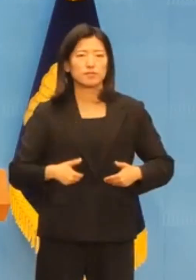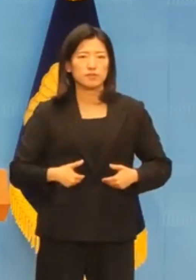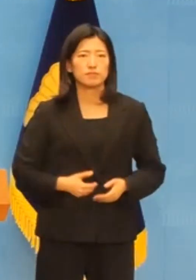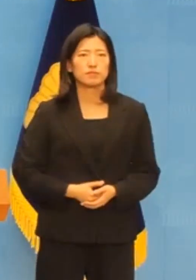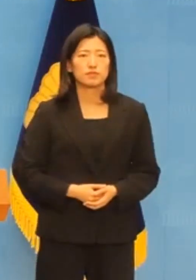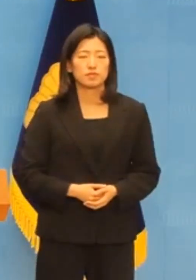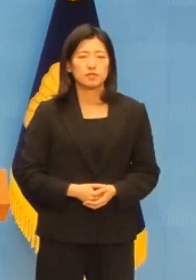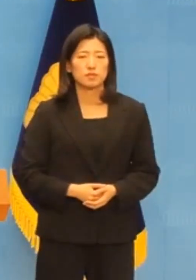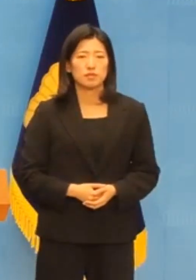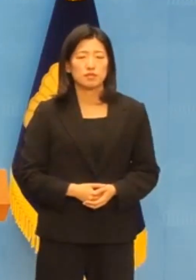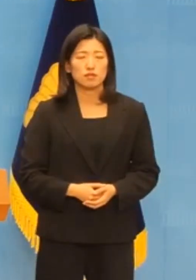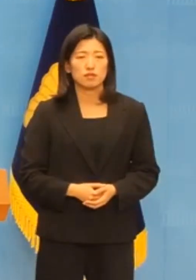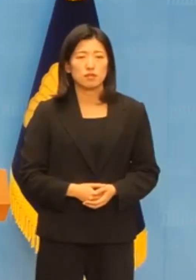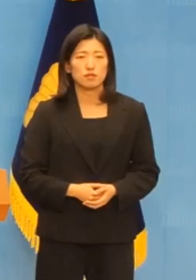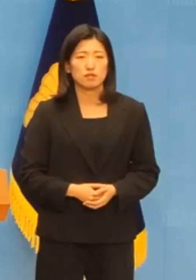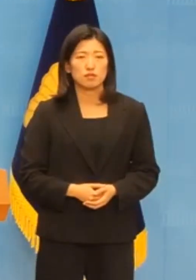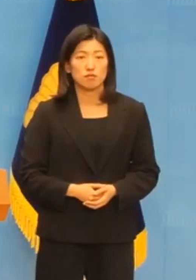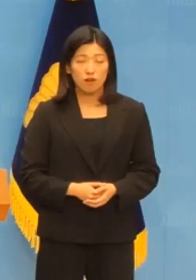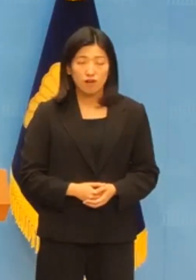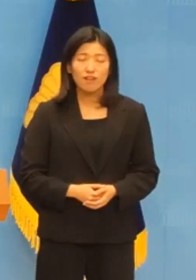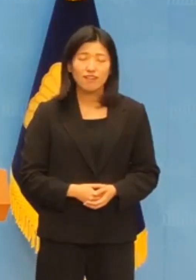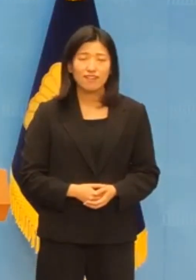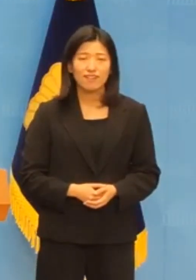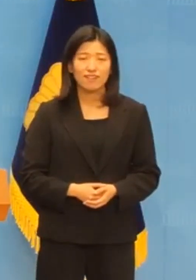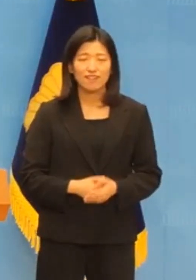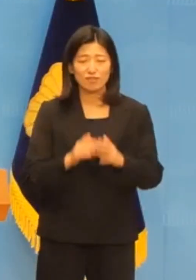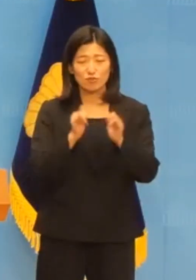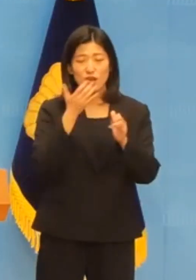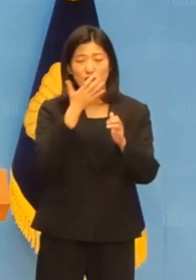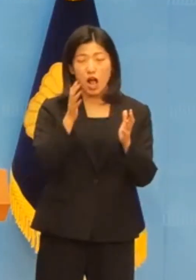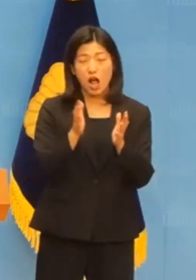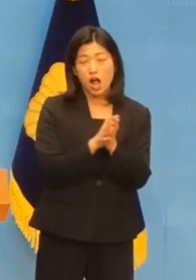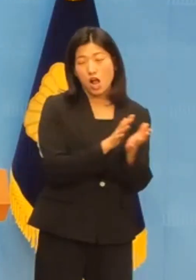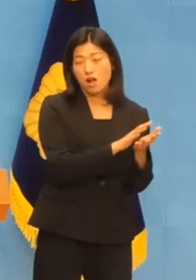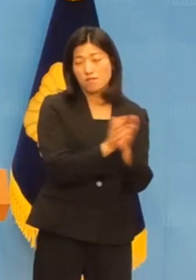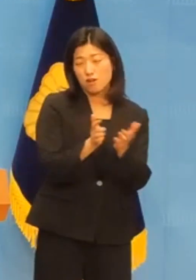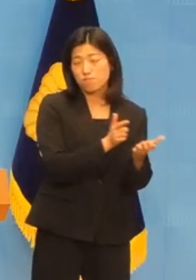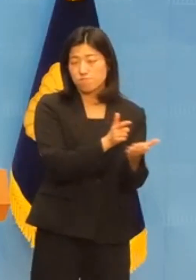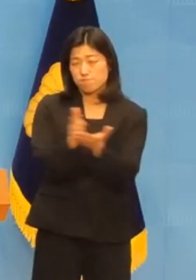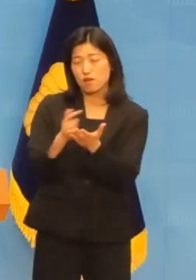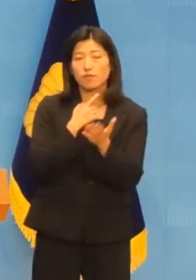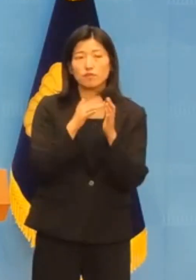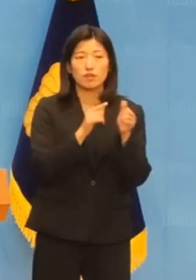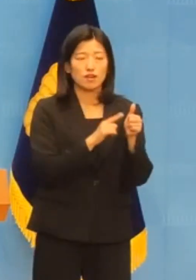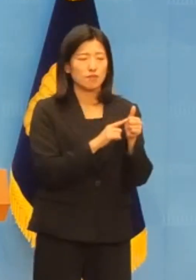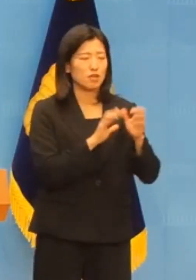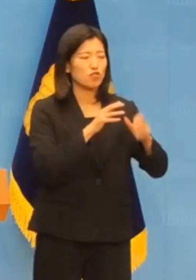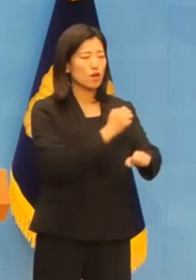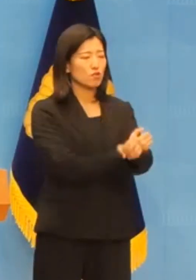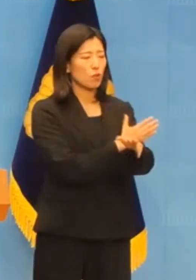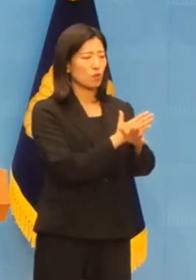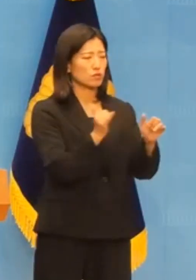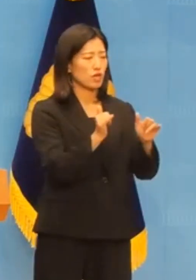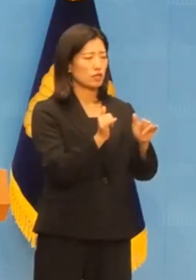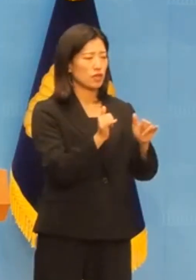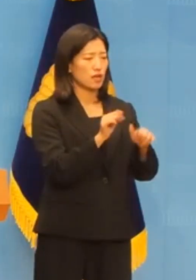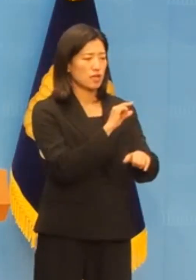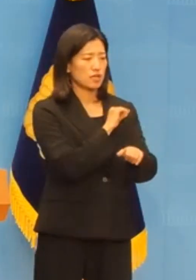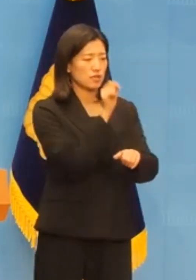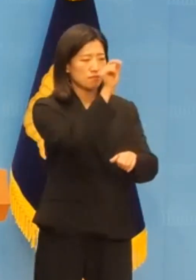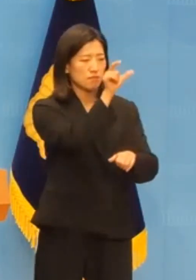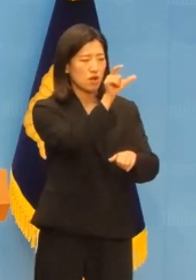학살 책임자의 이름 위에 국가유공자라는 명패가 놓여서는 절대 안 됩니다.